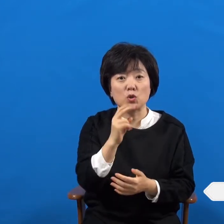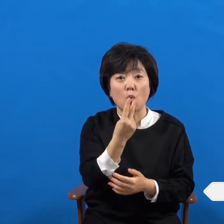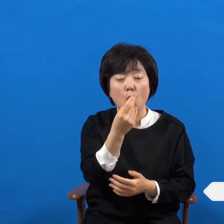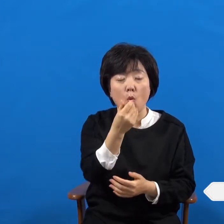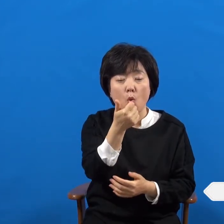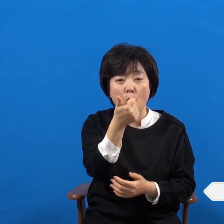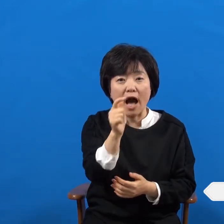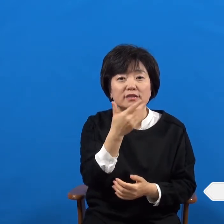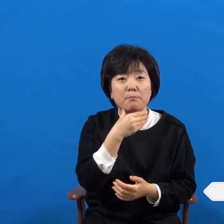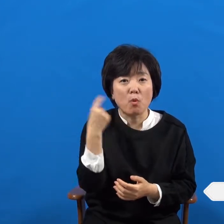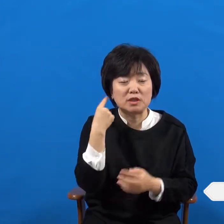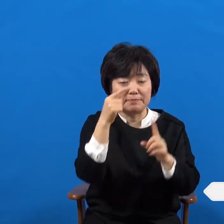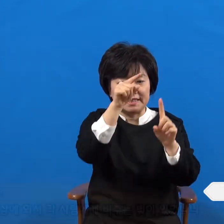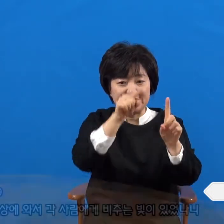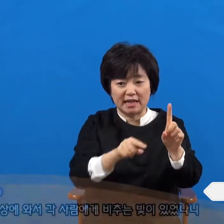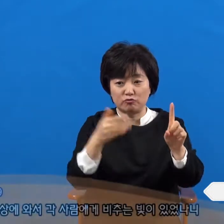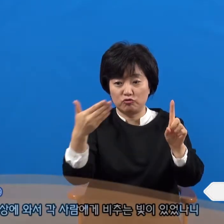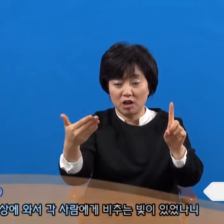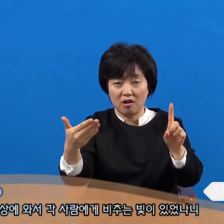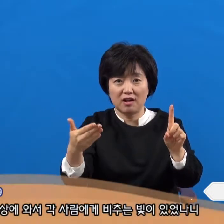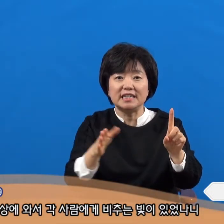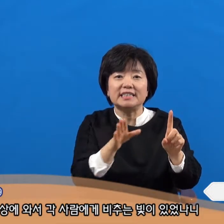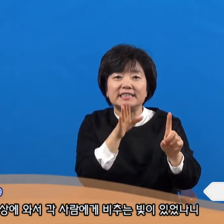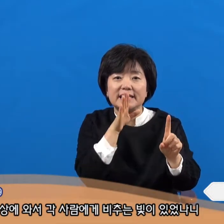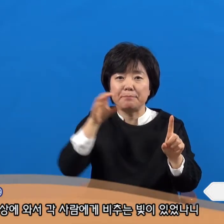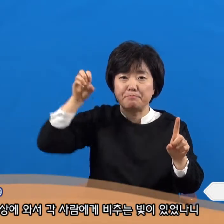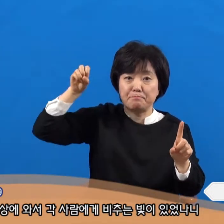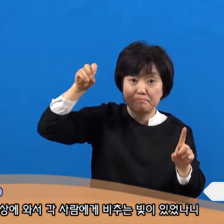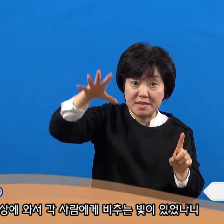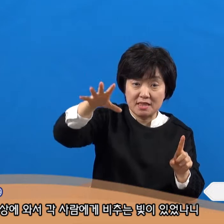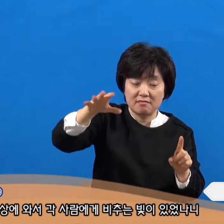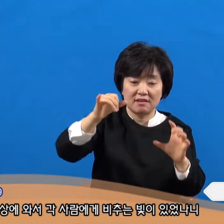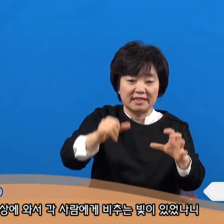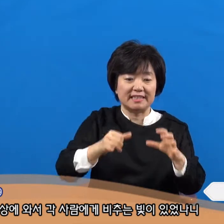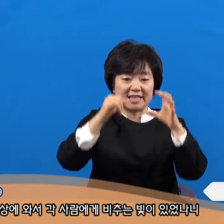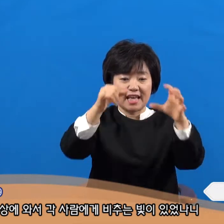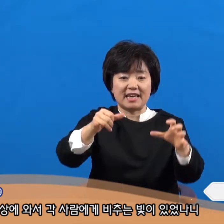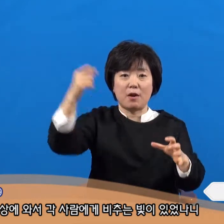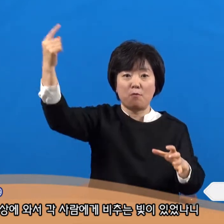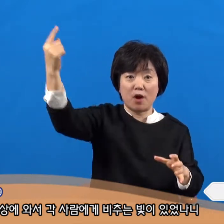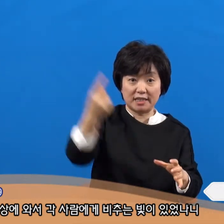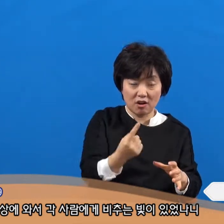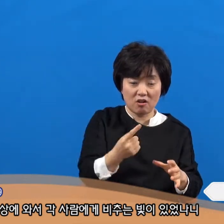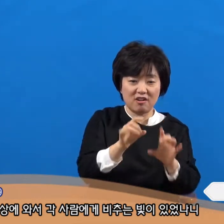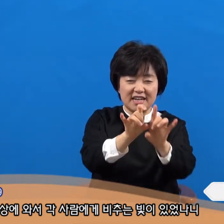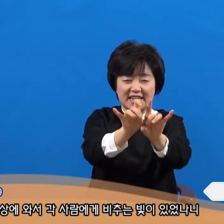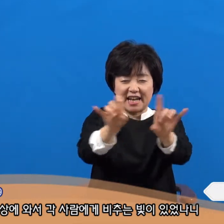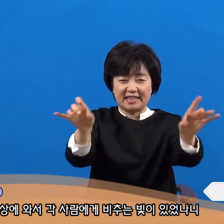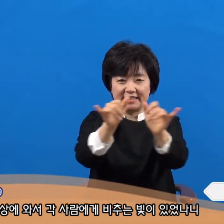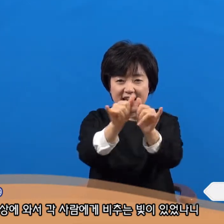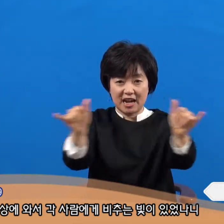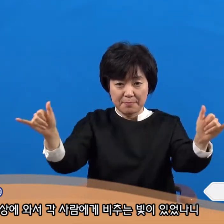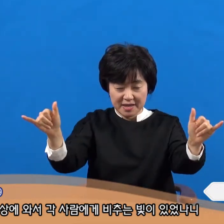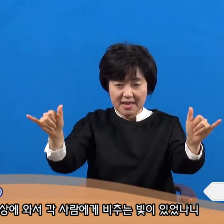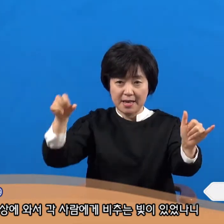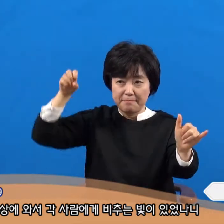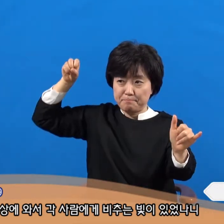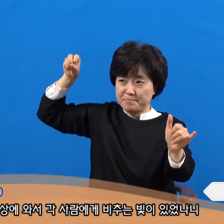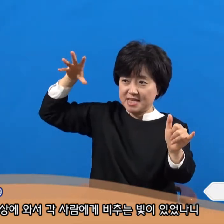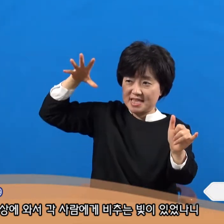요한복음 1장 9절은 말씀합니다. 참빛 곧 세상에 와서 각 사람에게